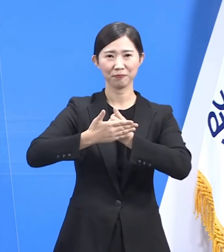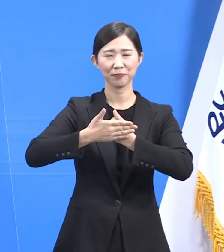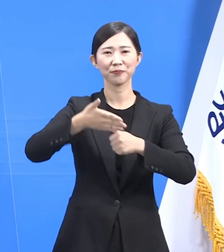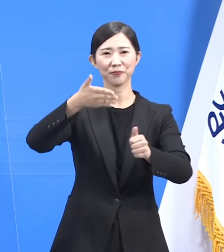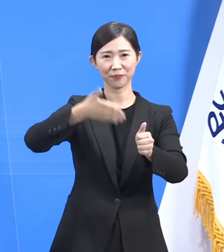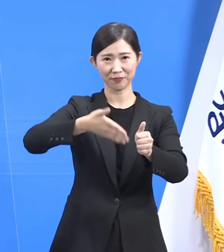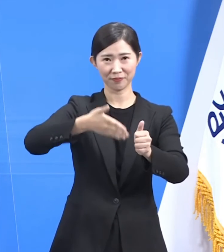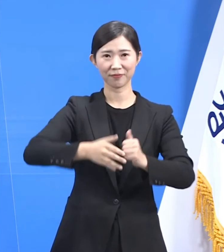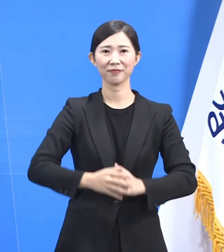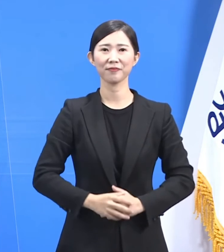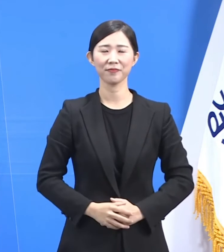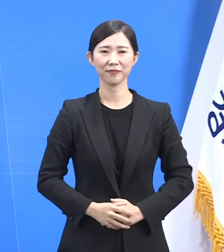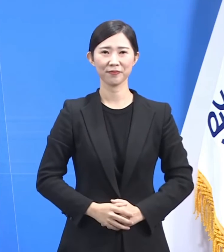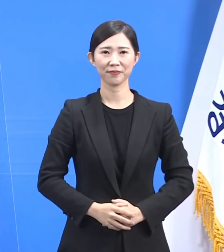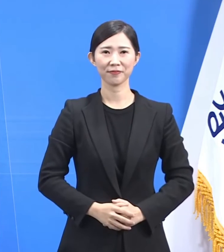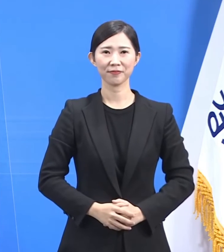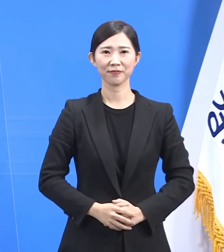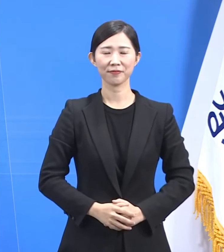고맙겠습니다.